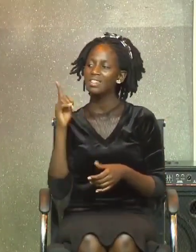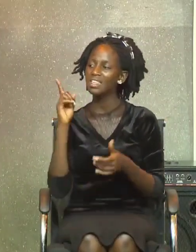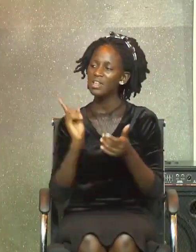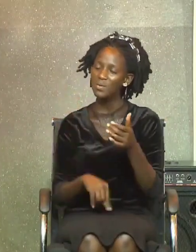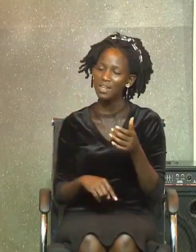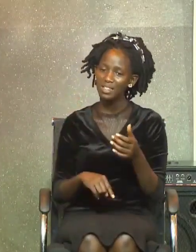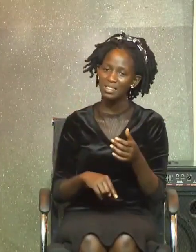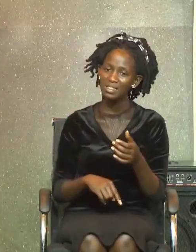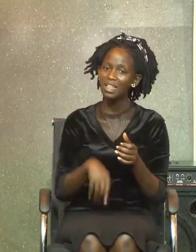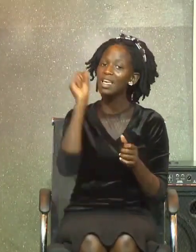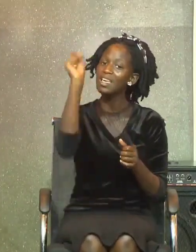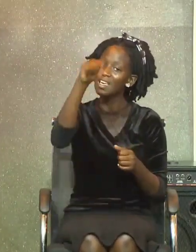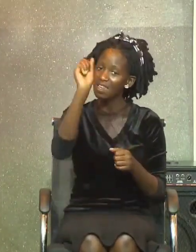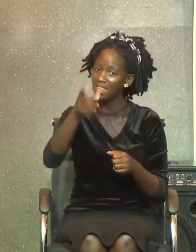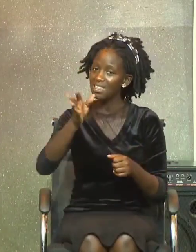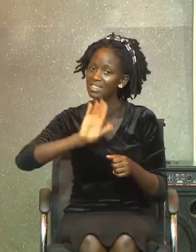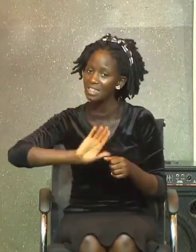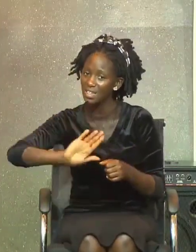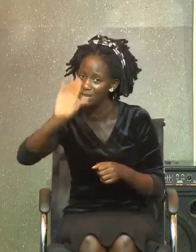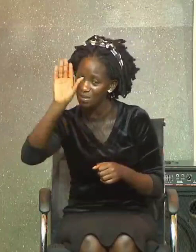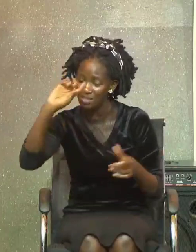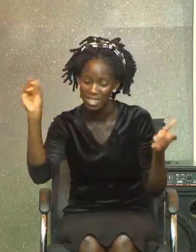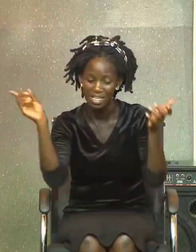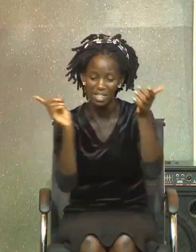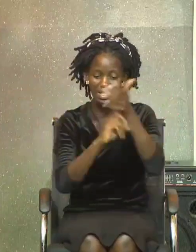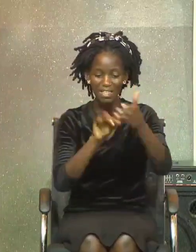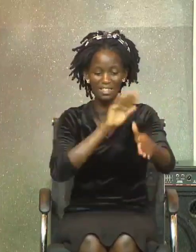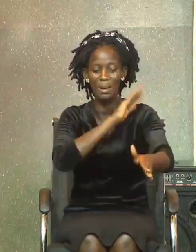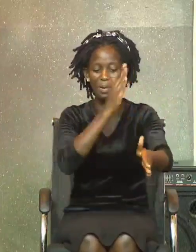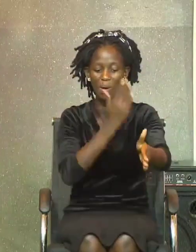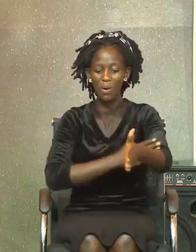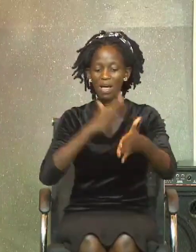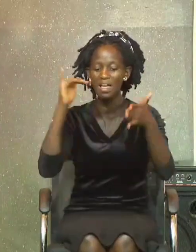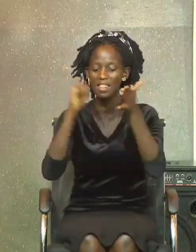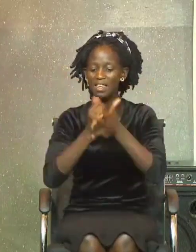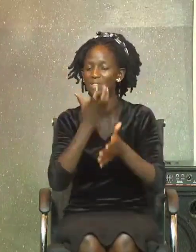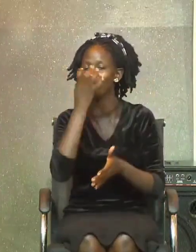mbikuwadde ofuna amaanyi agaddamu okumboggolera